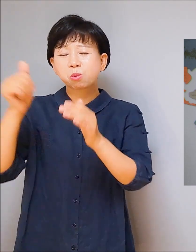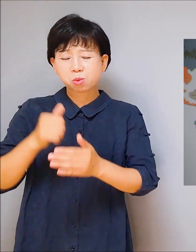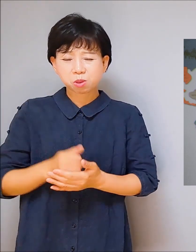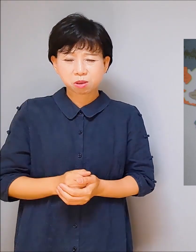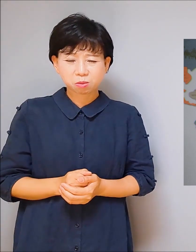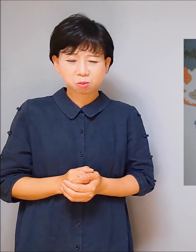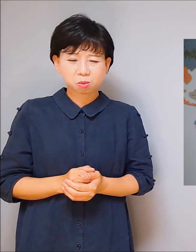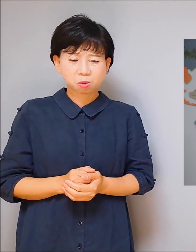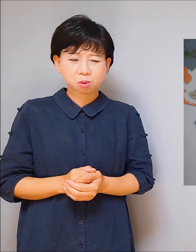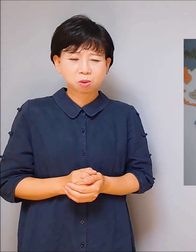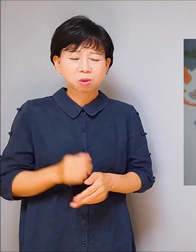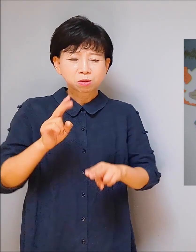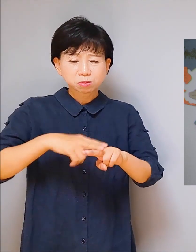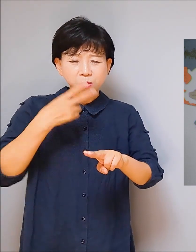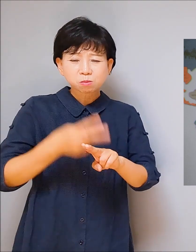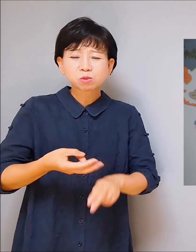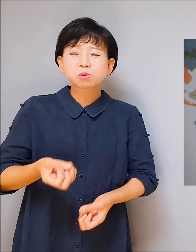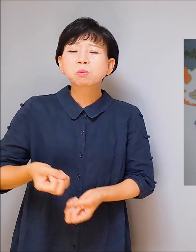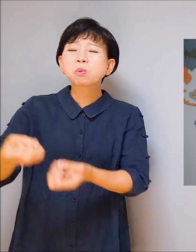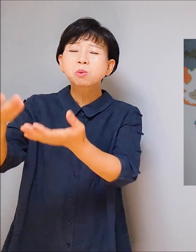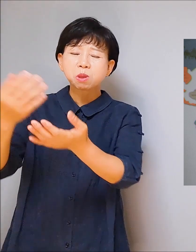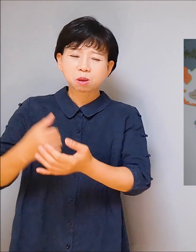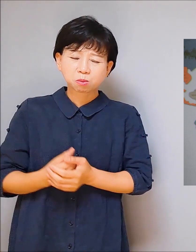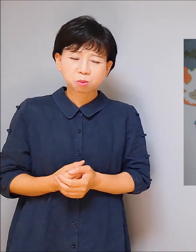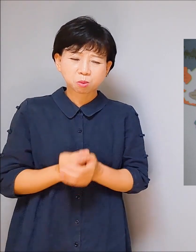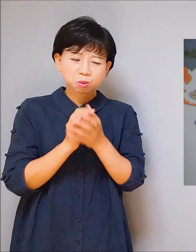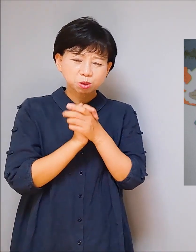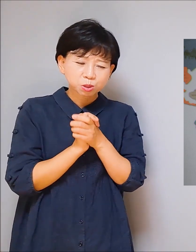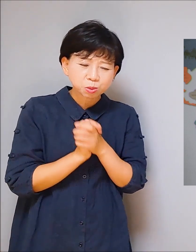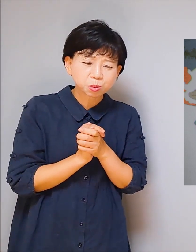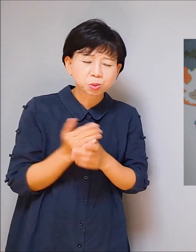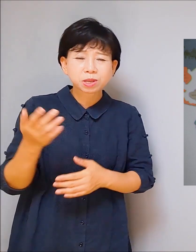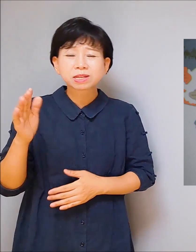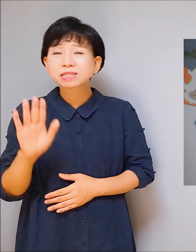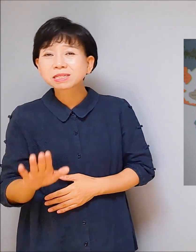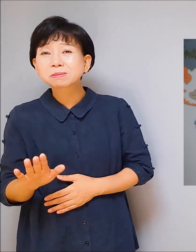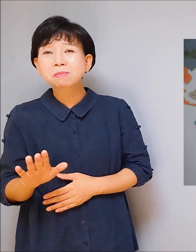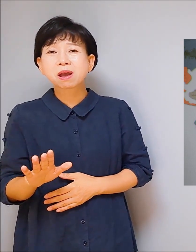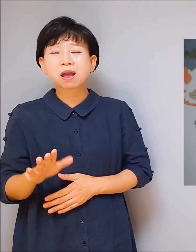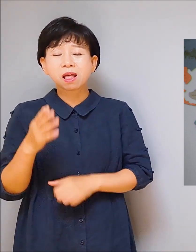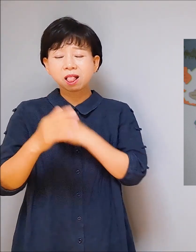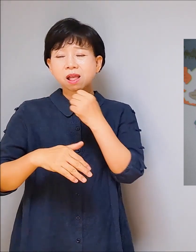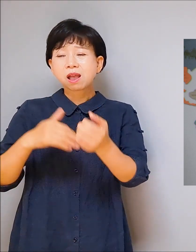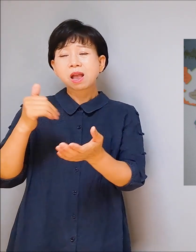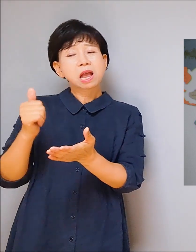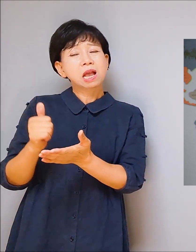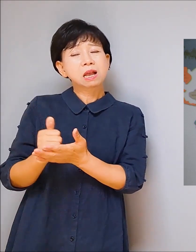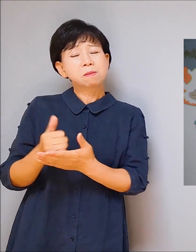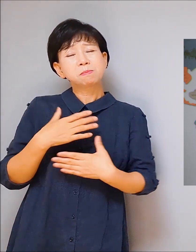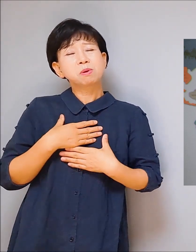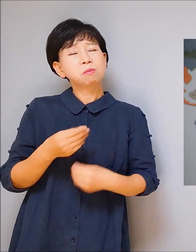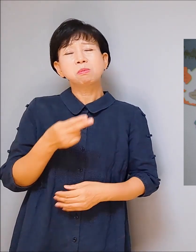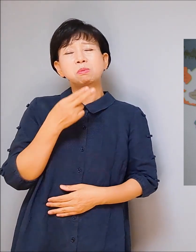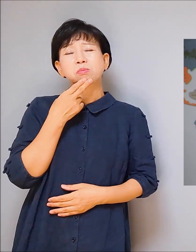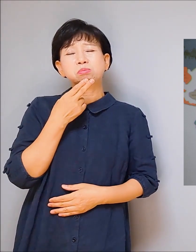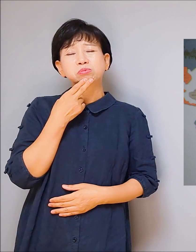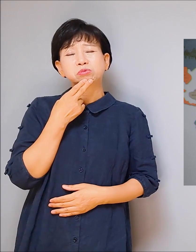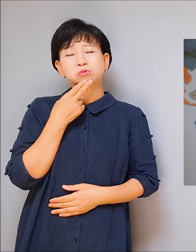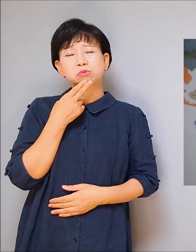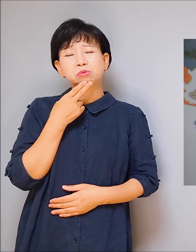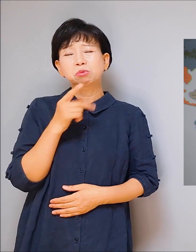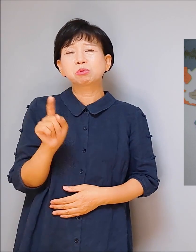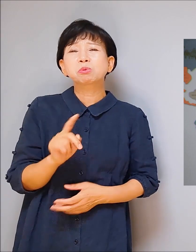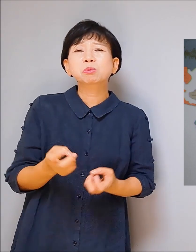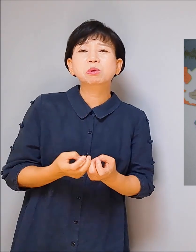내 영혼이 벌거벗은 상태와 같다는 겁니다. 성도 여러분, 100% 하나님을 신뢰하는 마음으로 하나님과